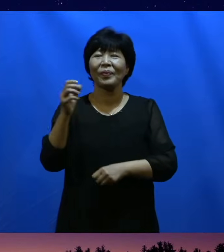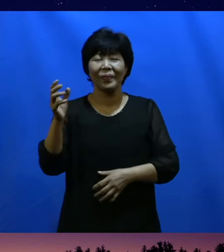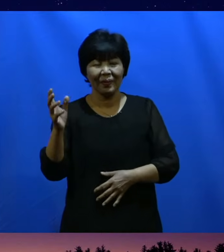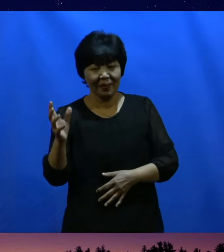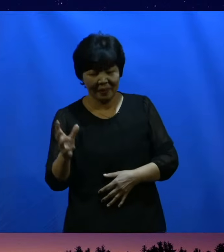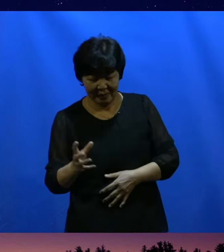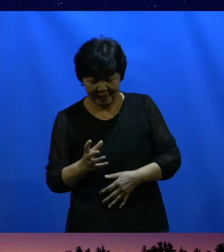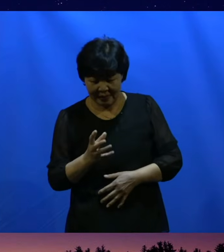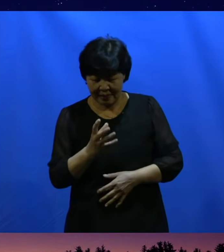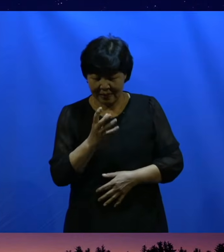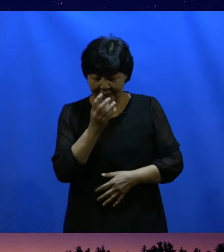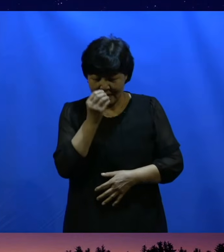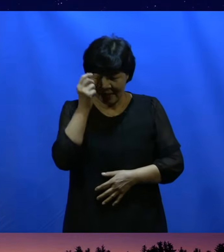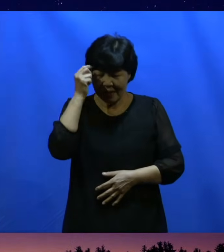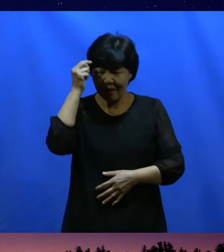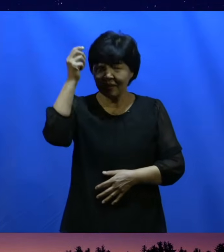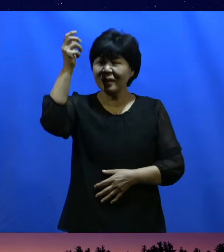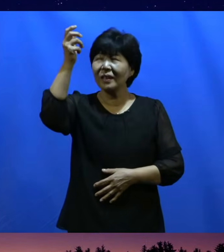오셨네.